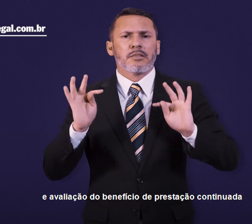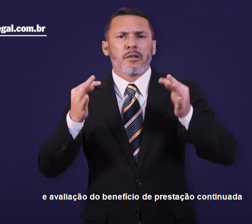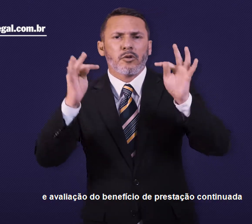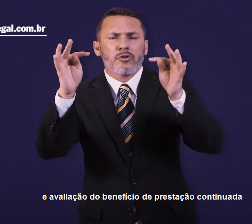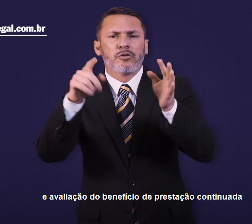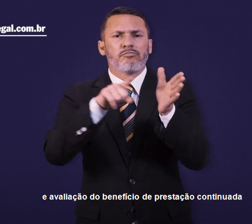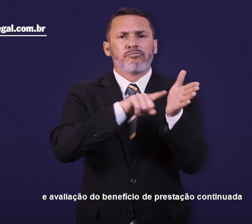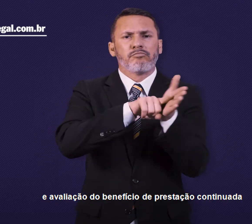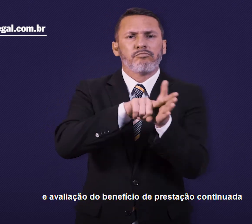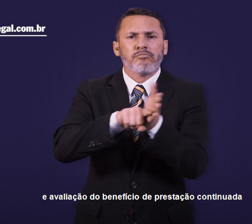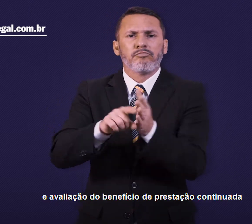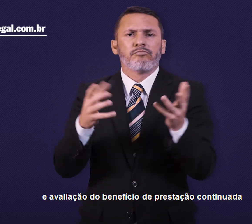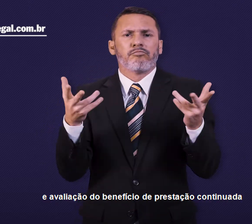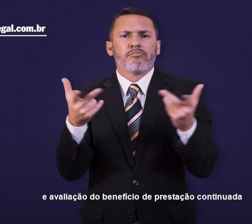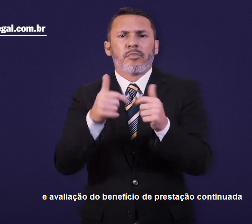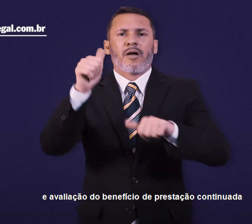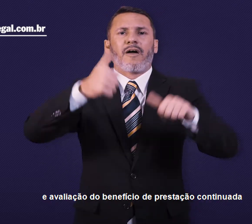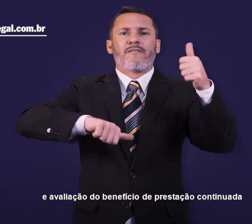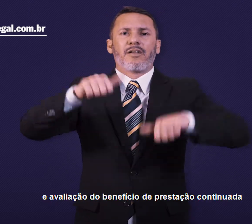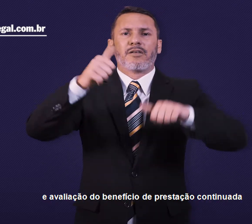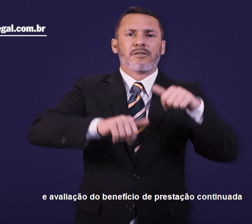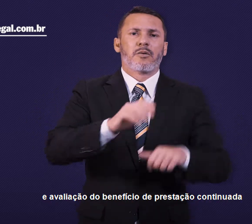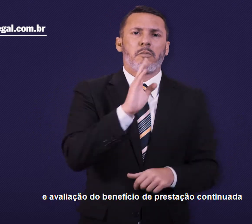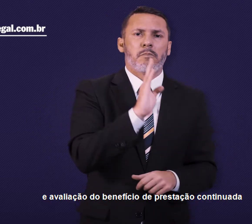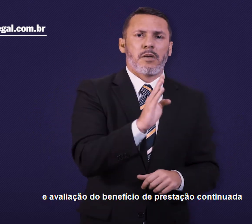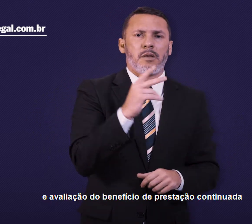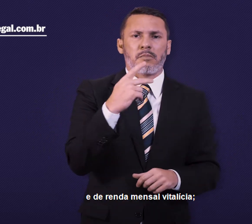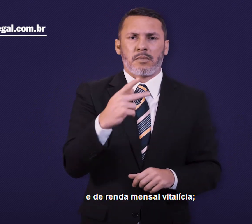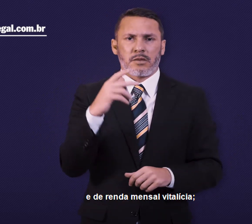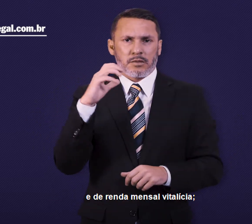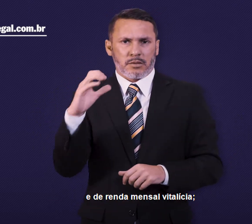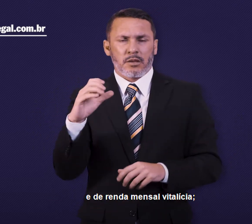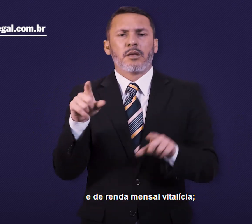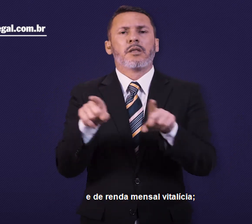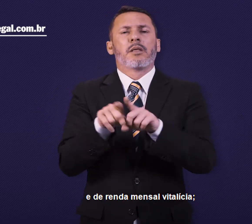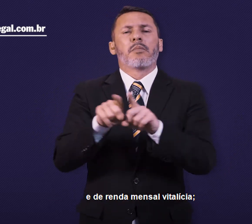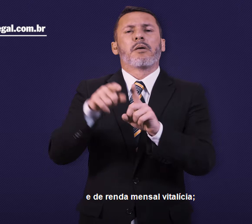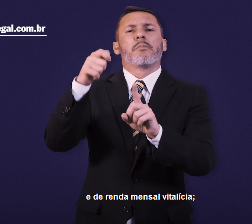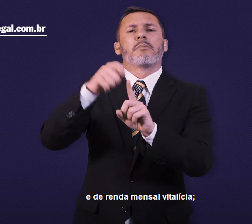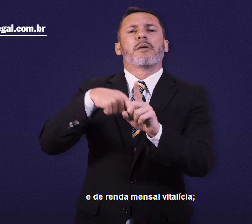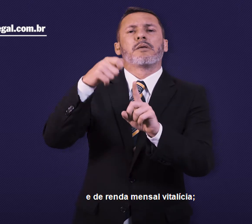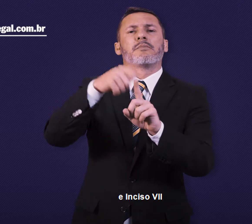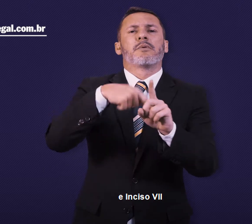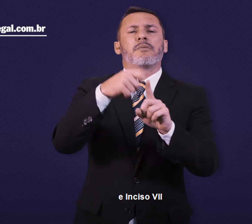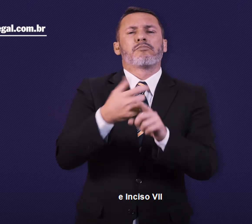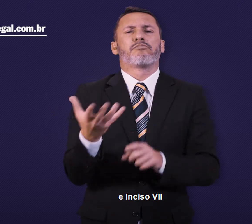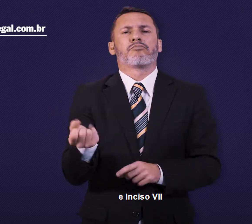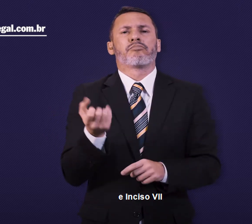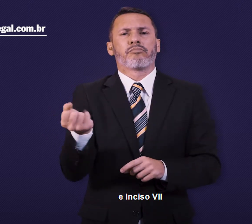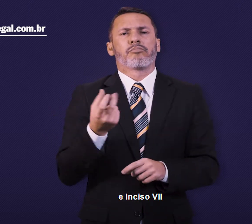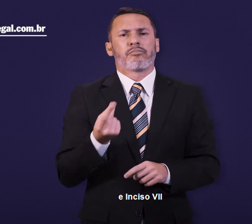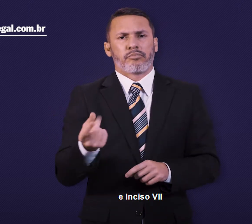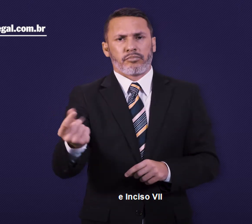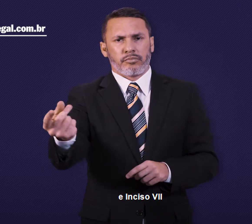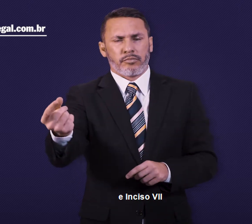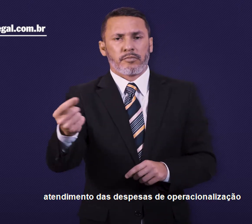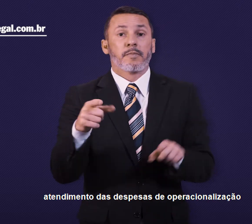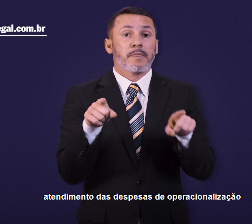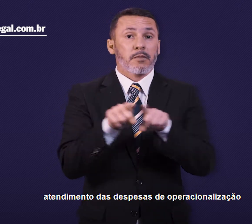e avaliação do benefício de prestação continuada e de renda mensal vitalícia e Inciso 7.